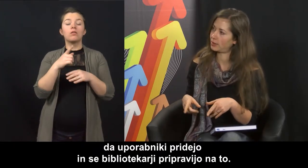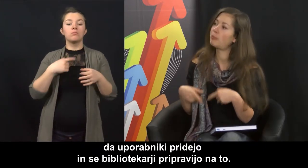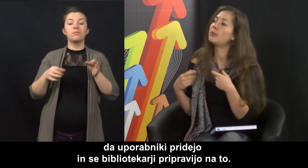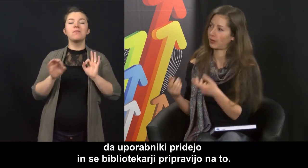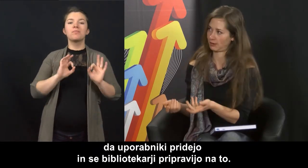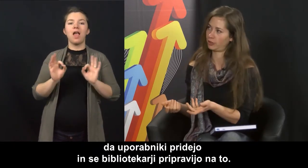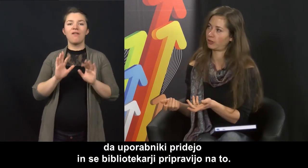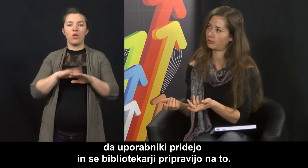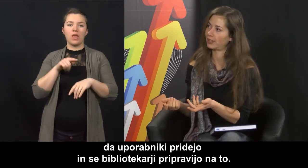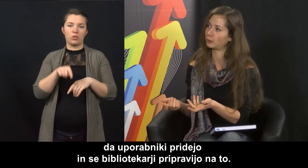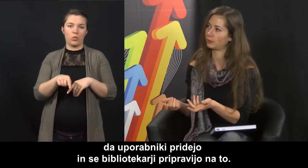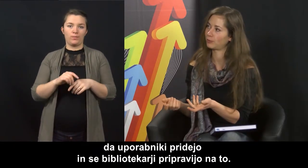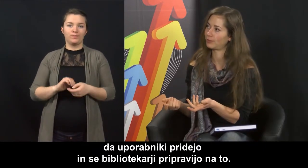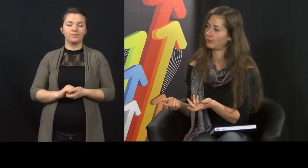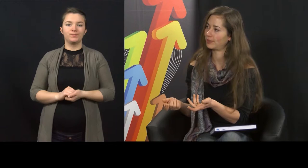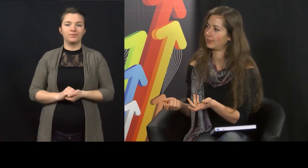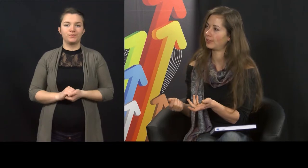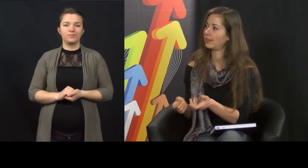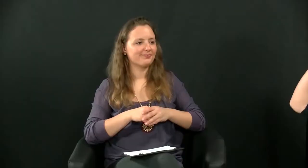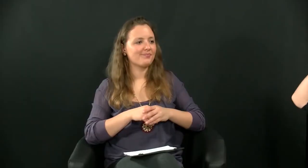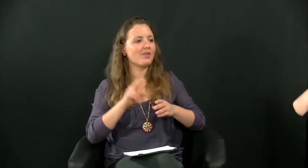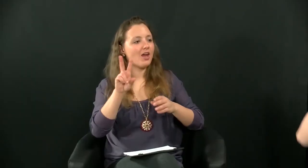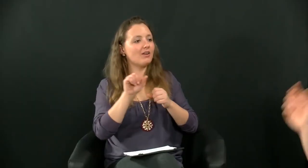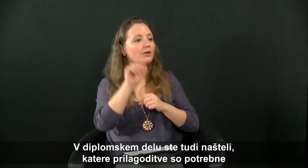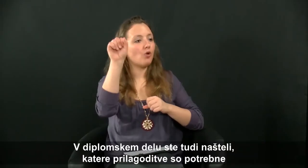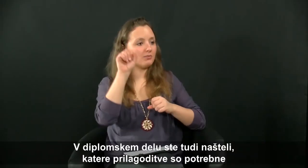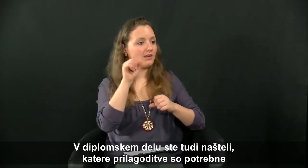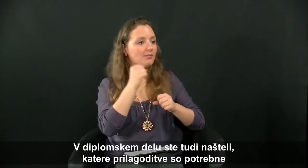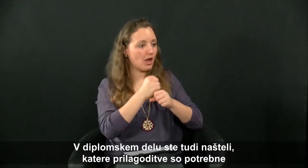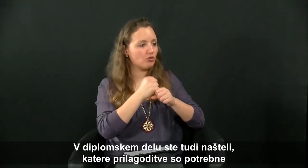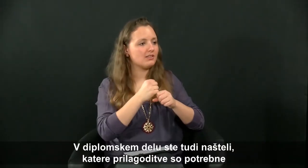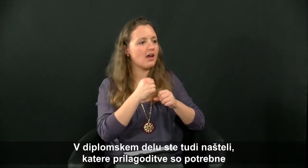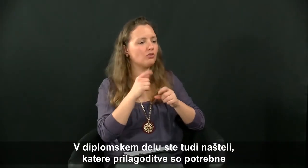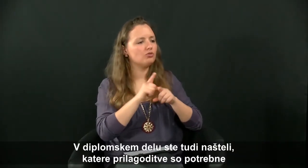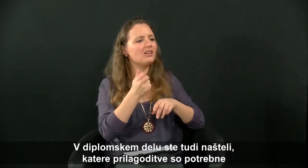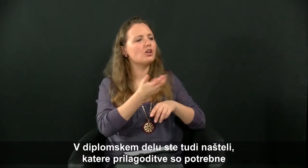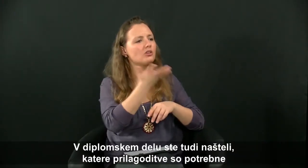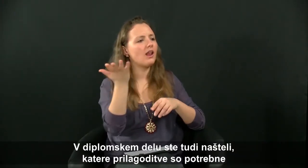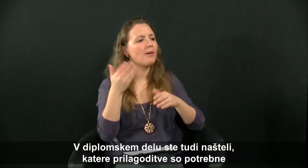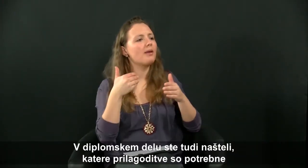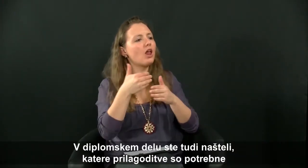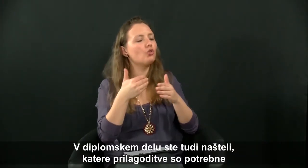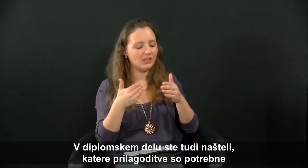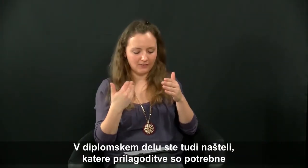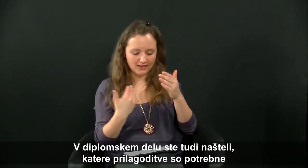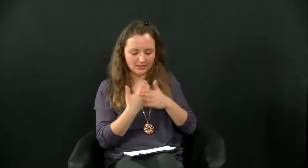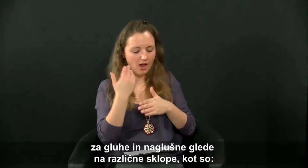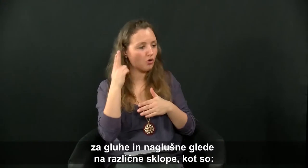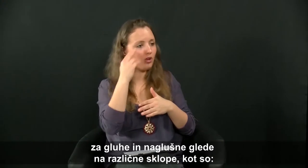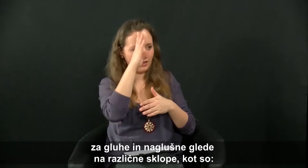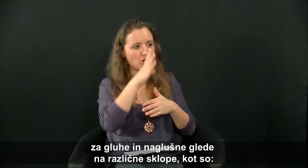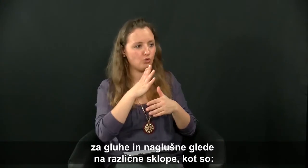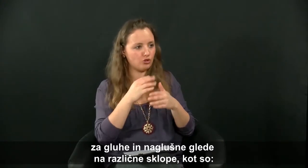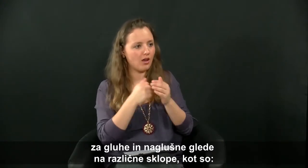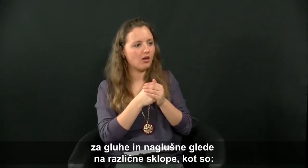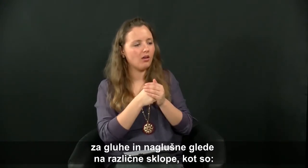bibliotekari pripravijo na to. V diplomskem delu ste tudi našteli prilagoditve za